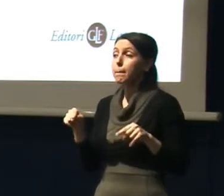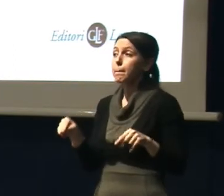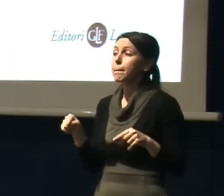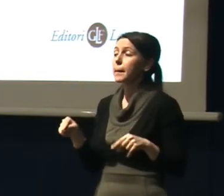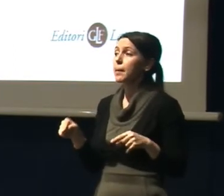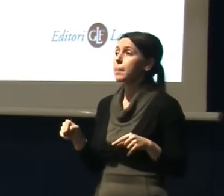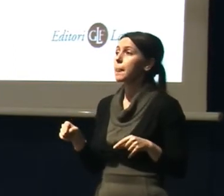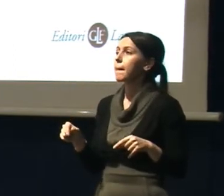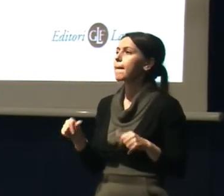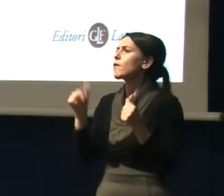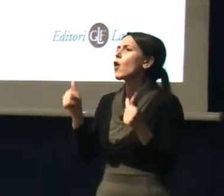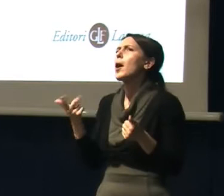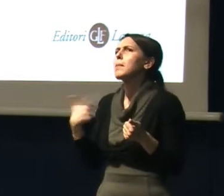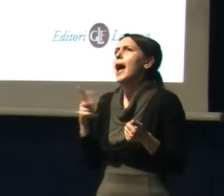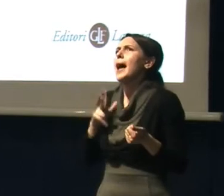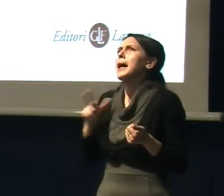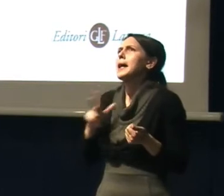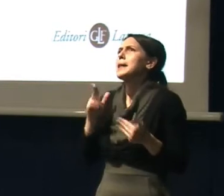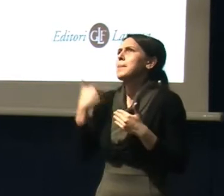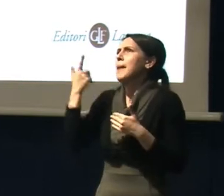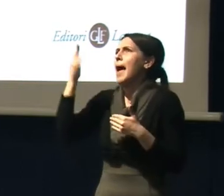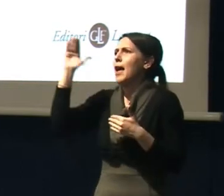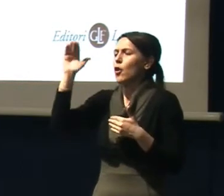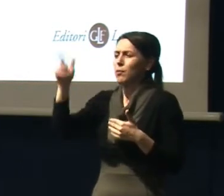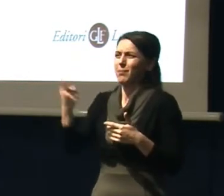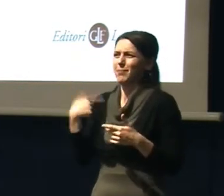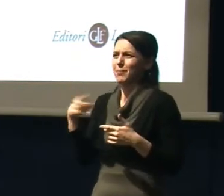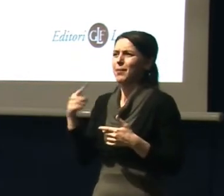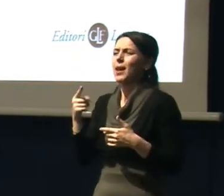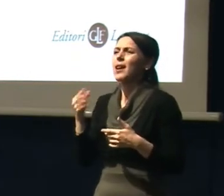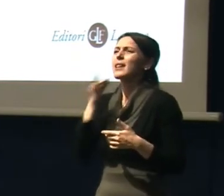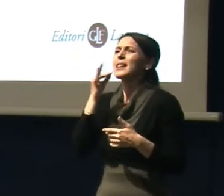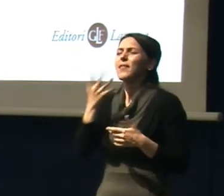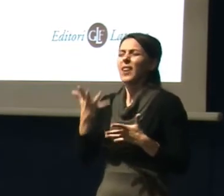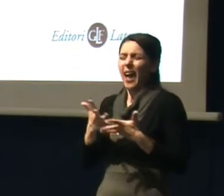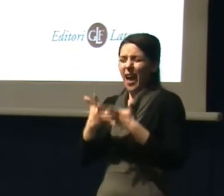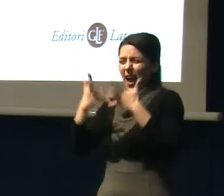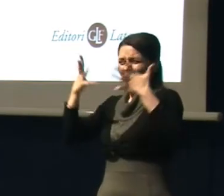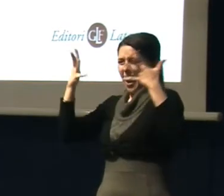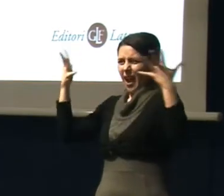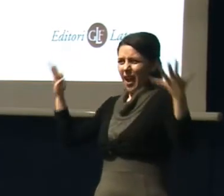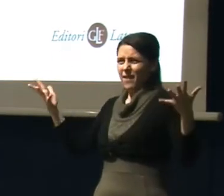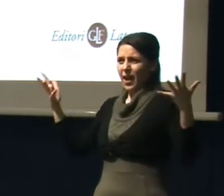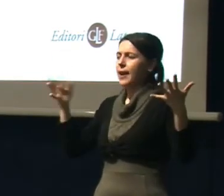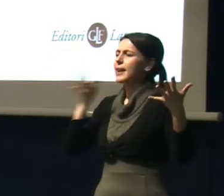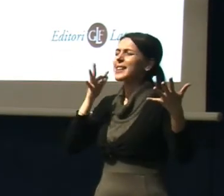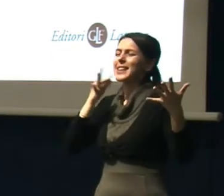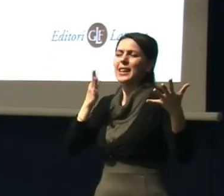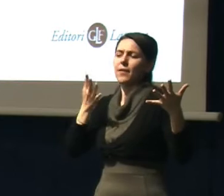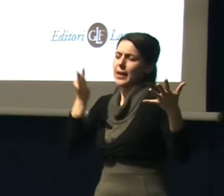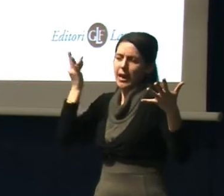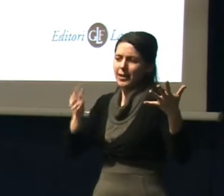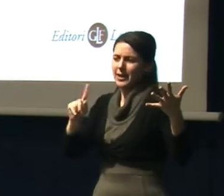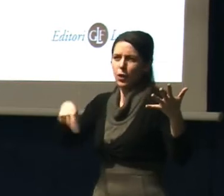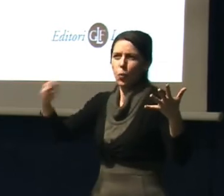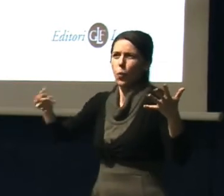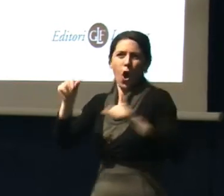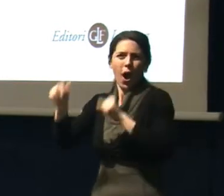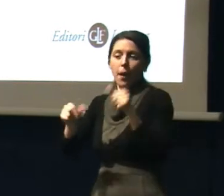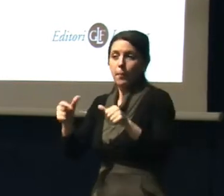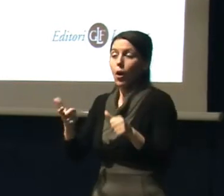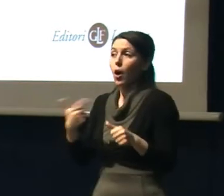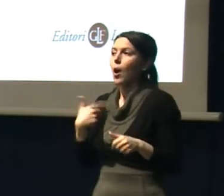fa ben sperare quando dice appunto quando si arriva un enorme dimensione vuol dire che qualcosa cambierà mi fa sperare